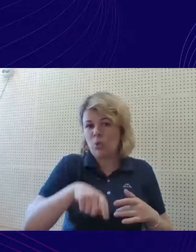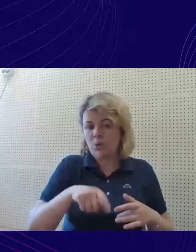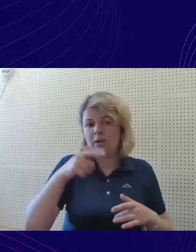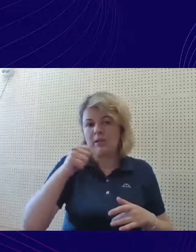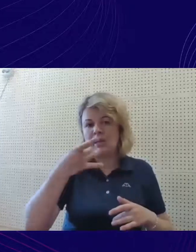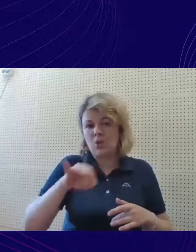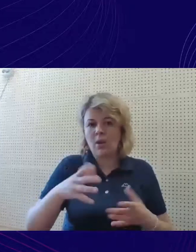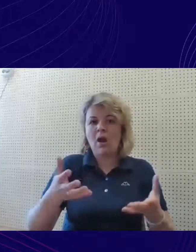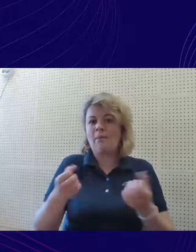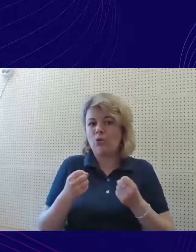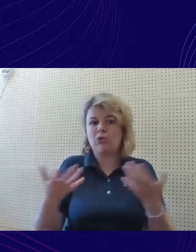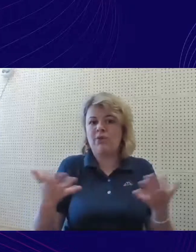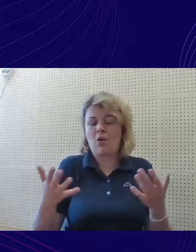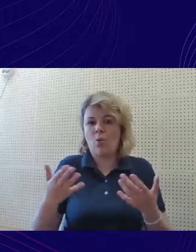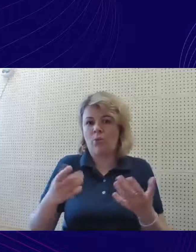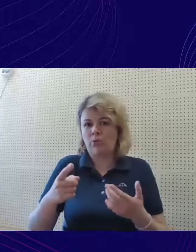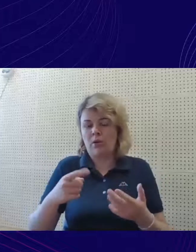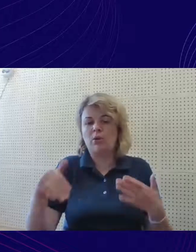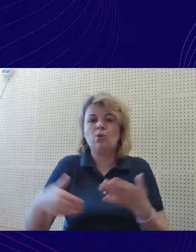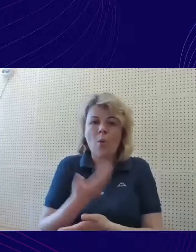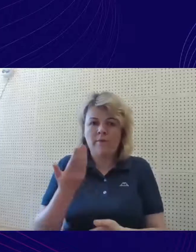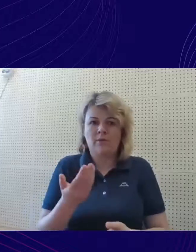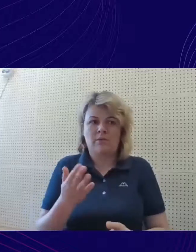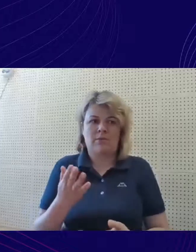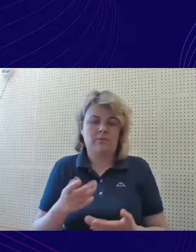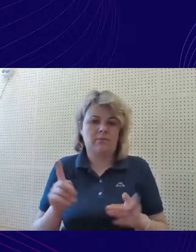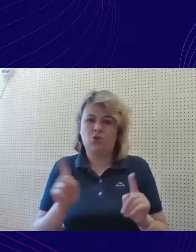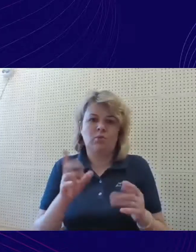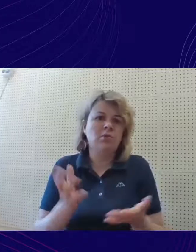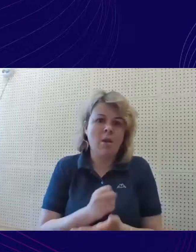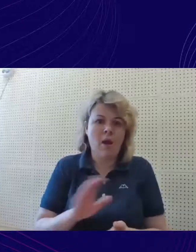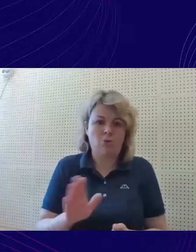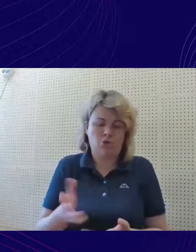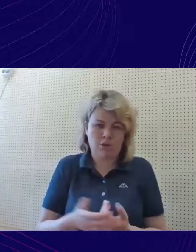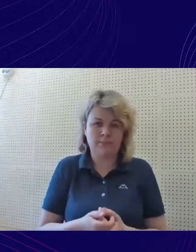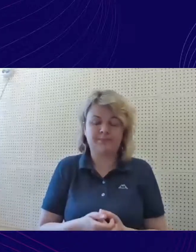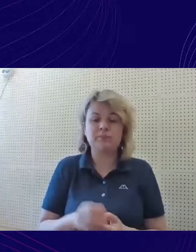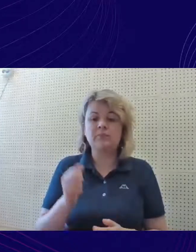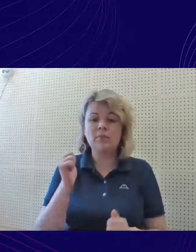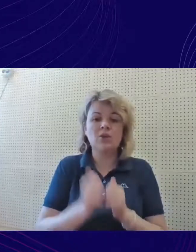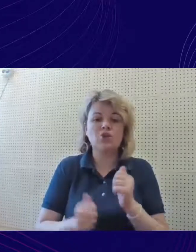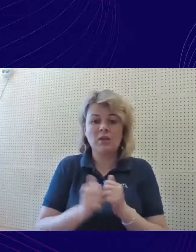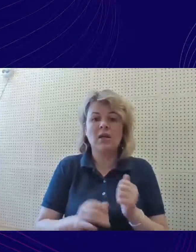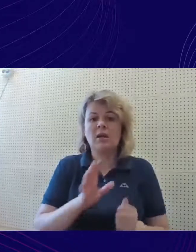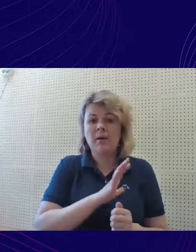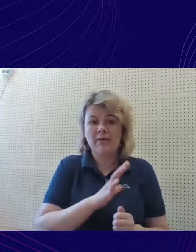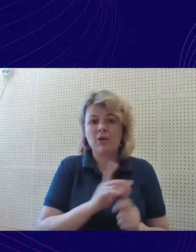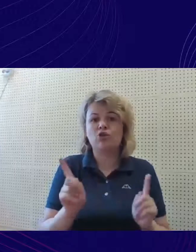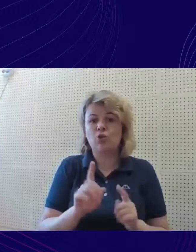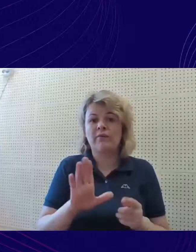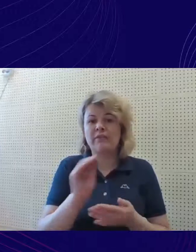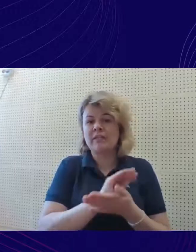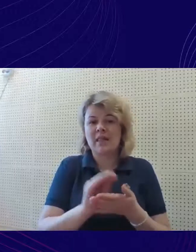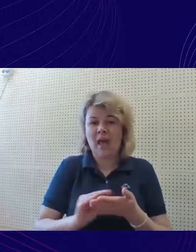облом. Вот. И часто бывает, что в сценарии-то, в общем, и не было никакого